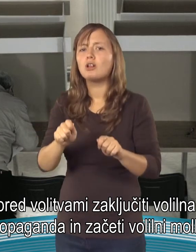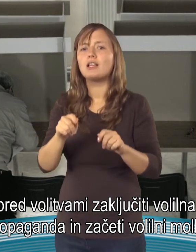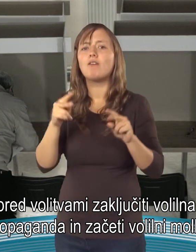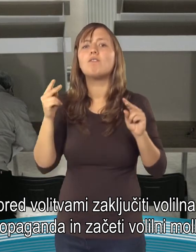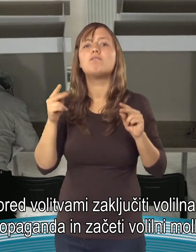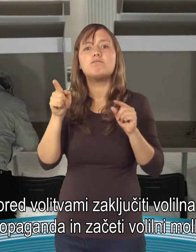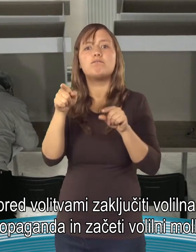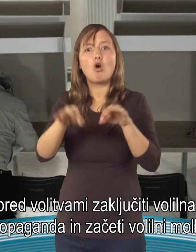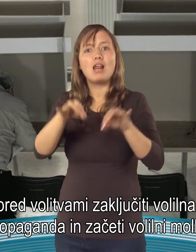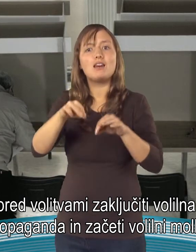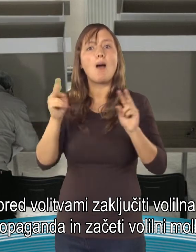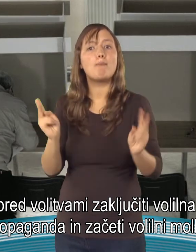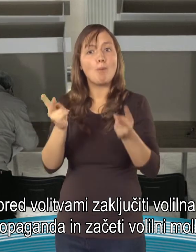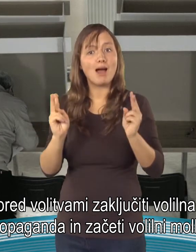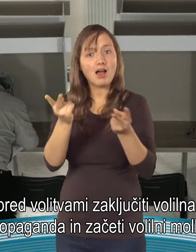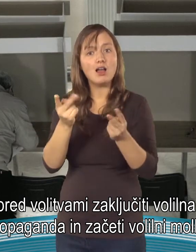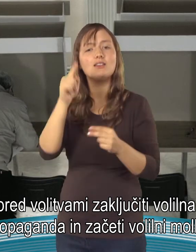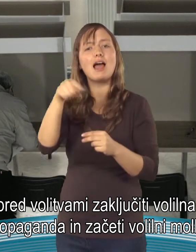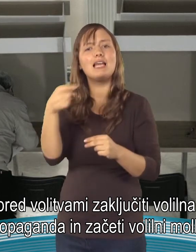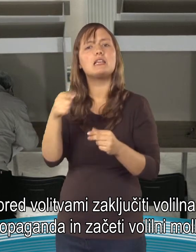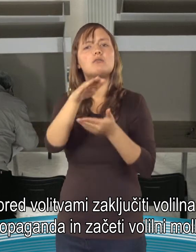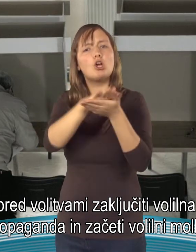propaganda in začeti volilni molk.